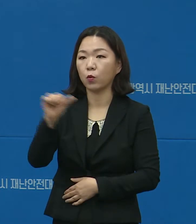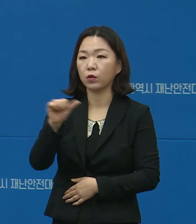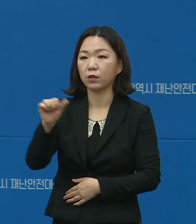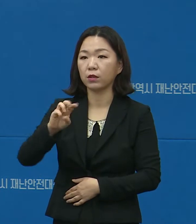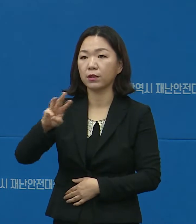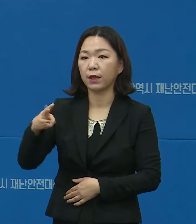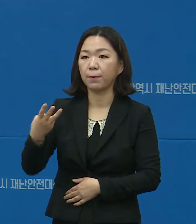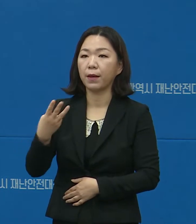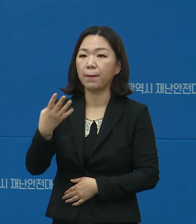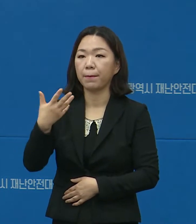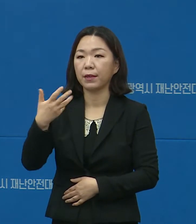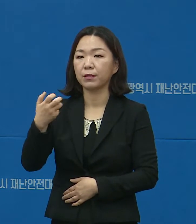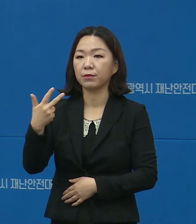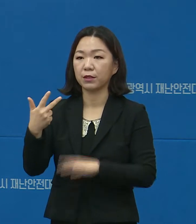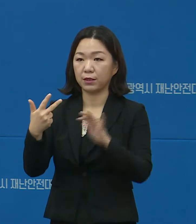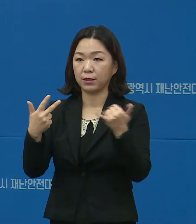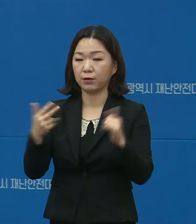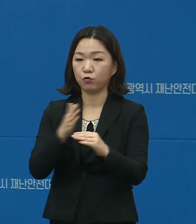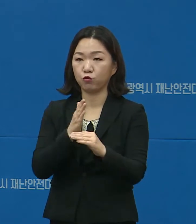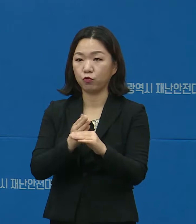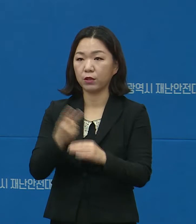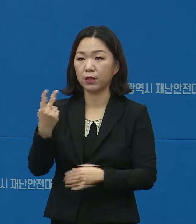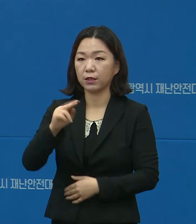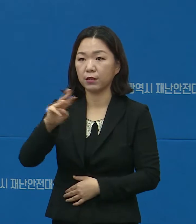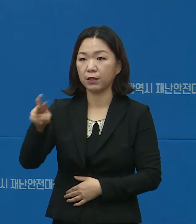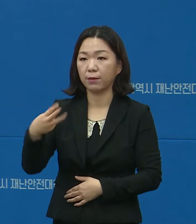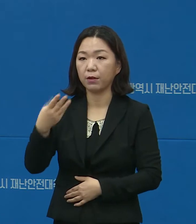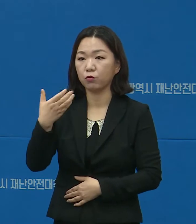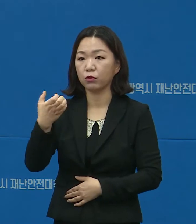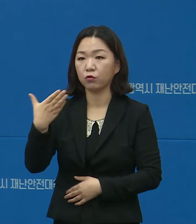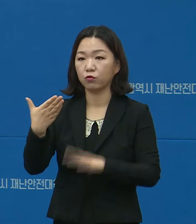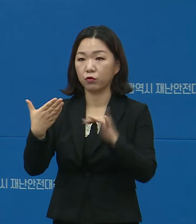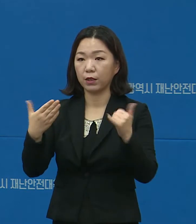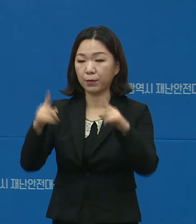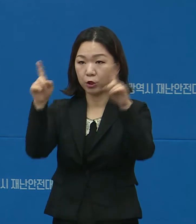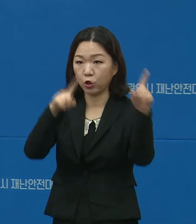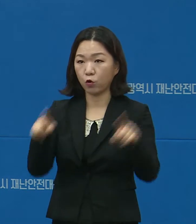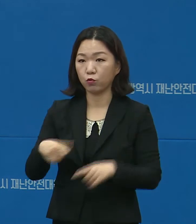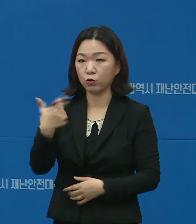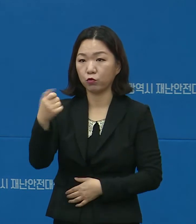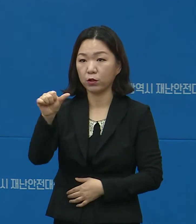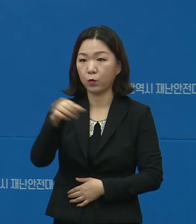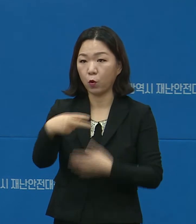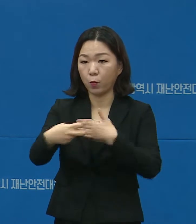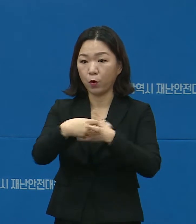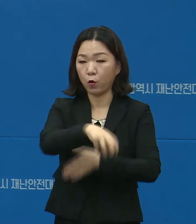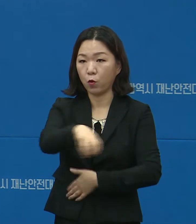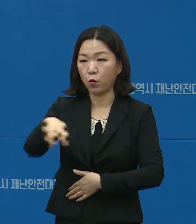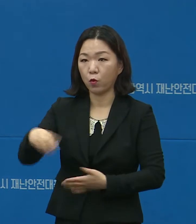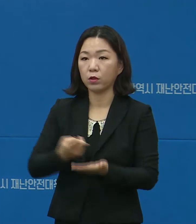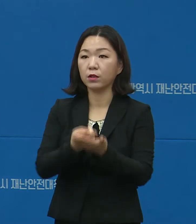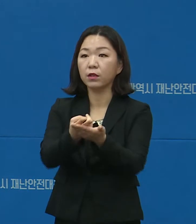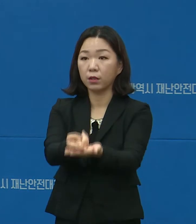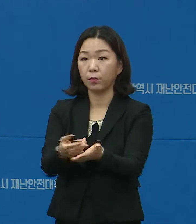5,867명입니다. 이 중 2,399명은 전국 65개 병원에 입원 중이고